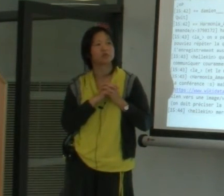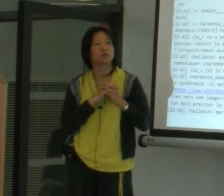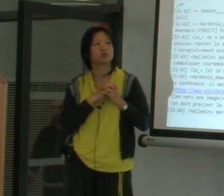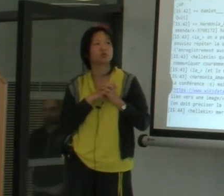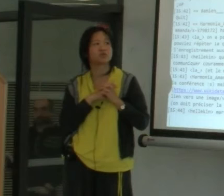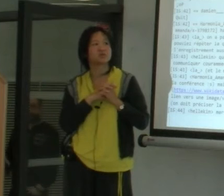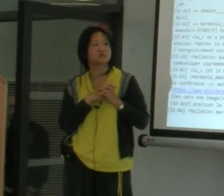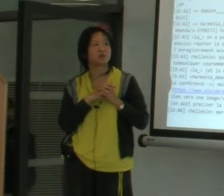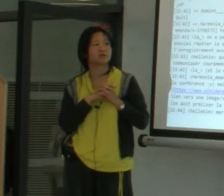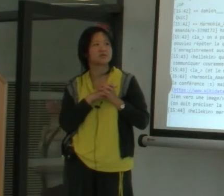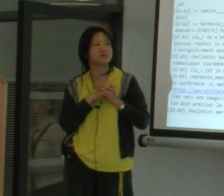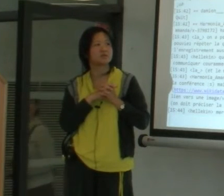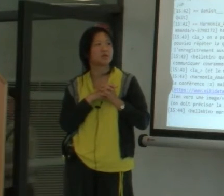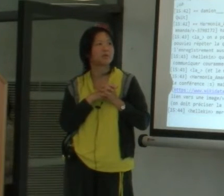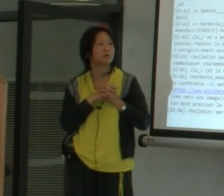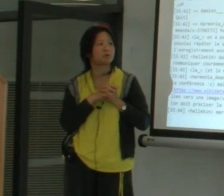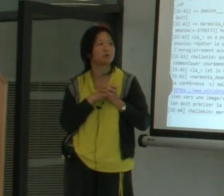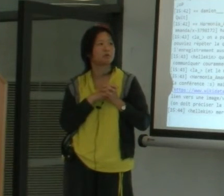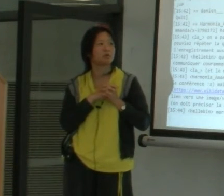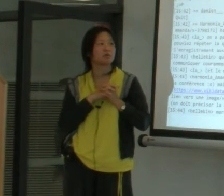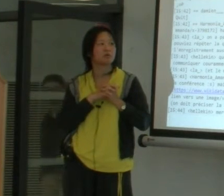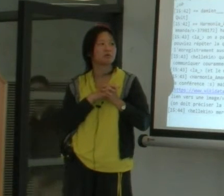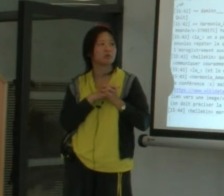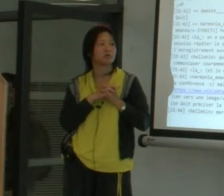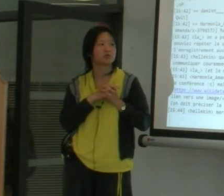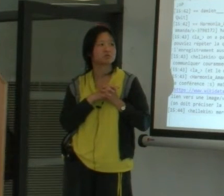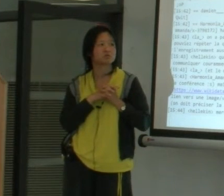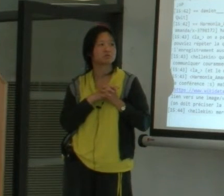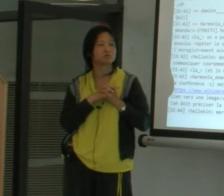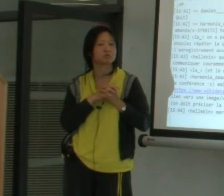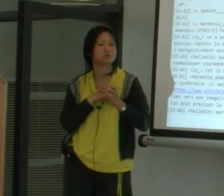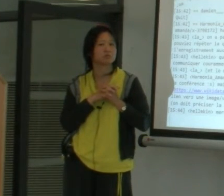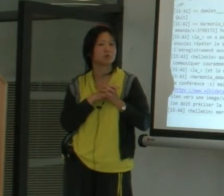Ah, de loi de reconnaissance de la langue des signes, il n'y en a pas en France.